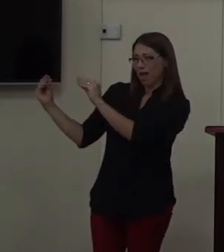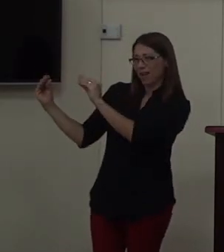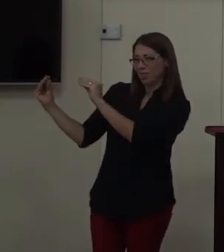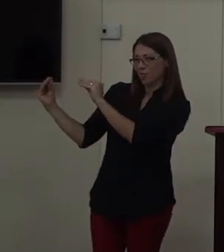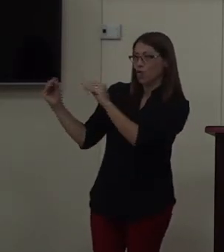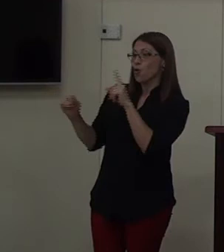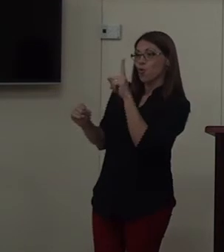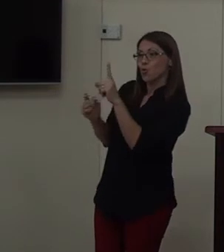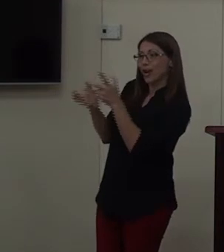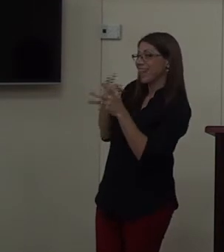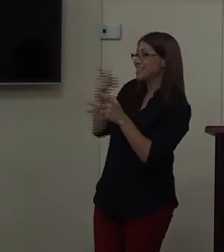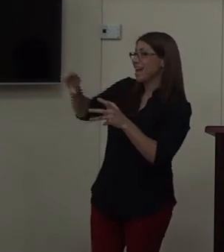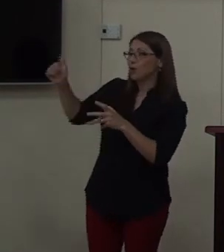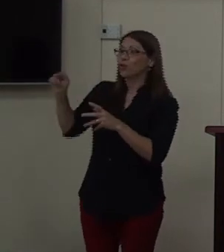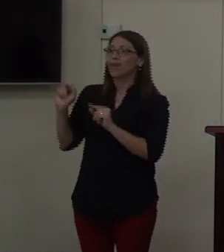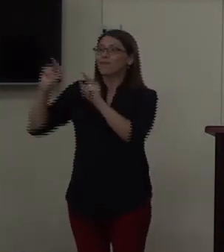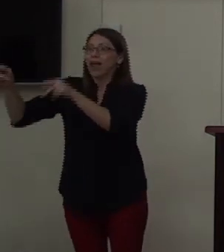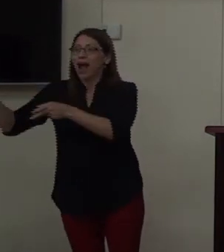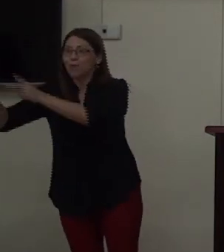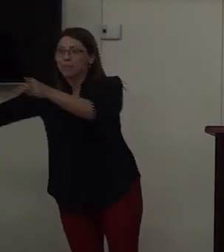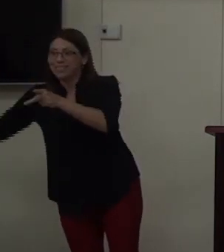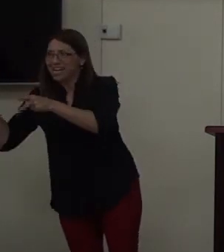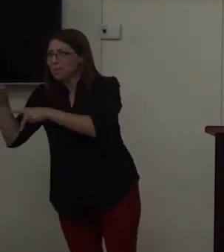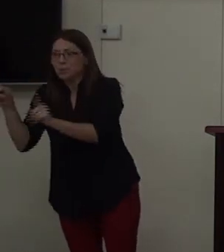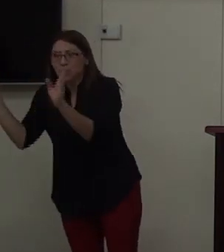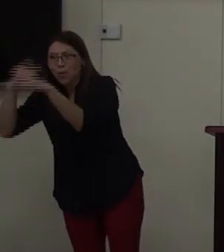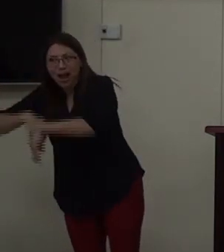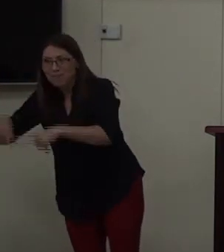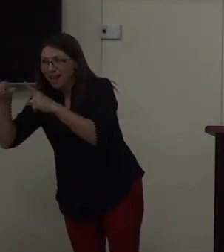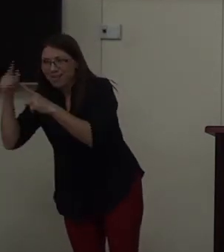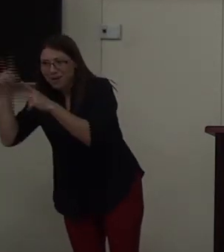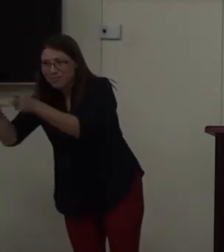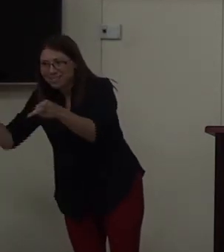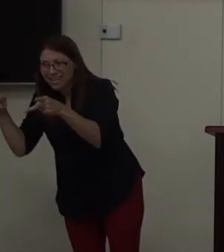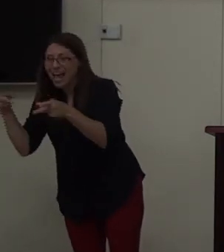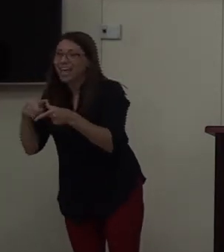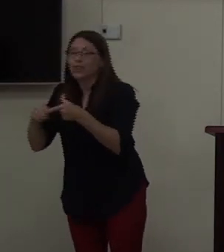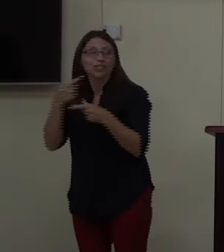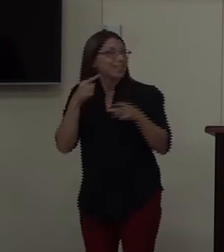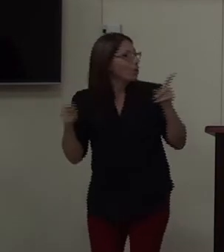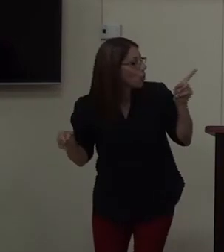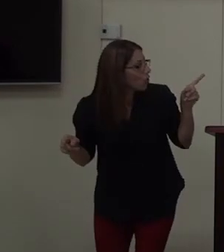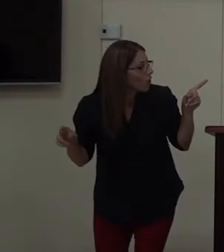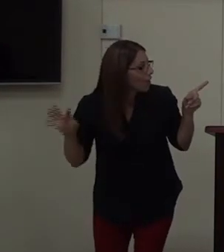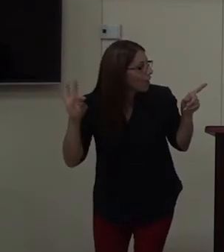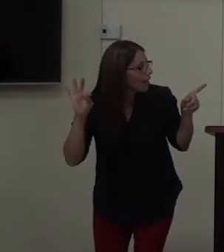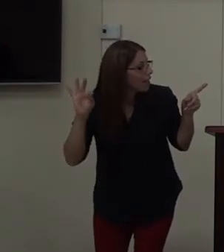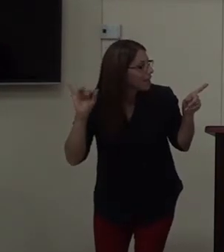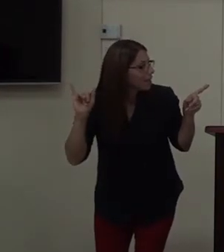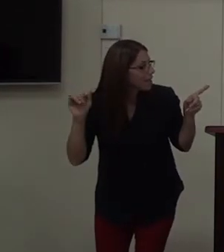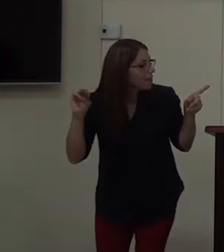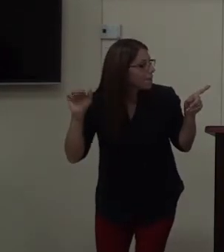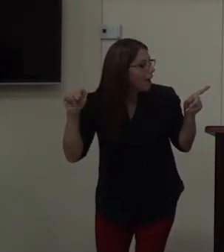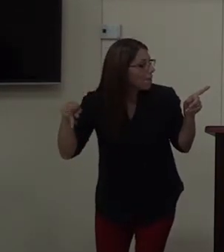una piscina. No hay palabra para piscina, porque no hay una piscina en la cultura. Entonces le dijo, ti mapoyo, que